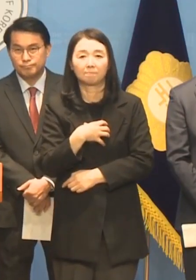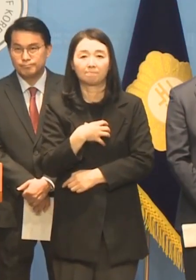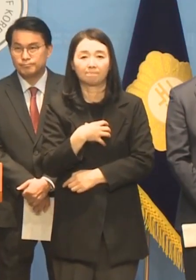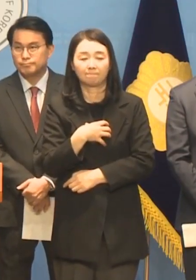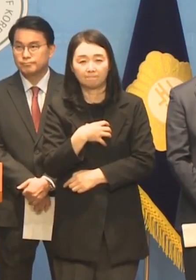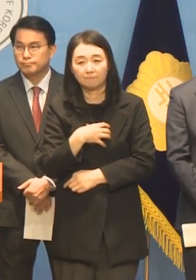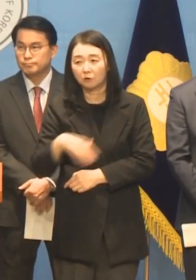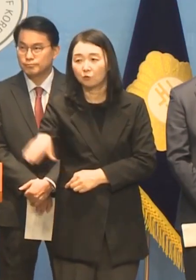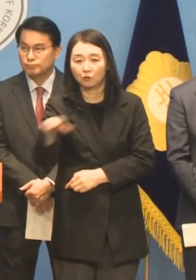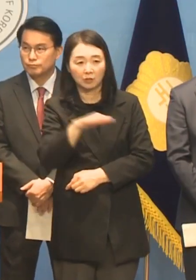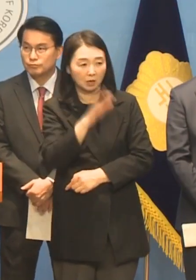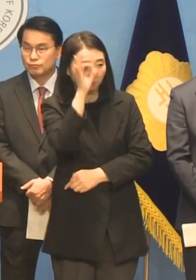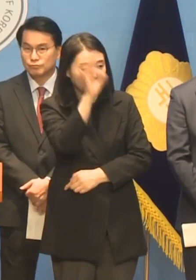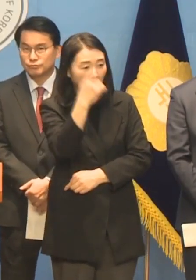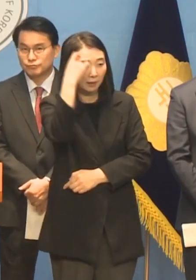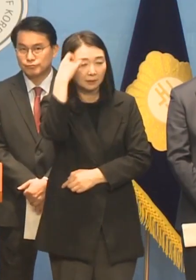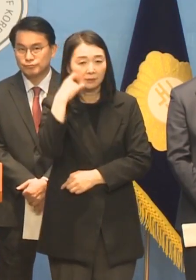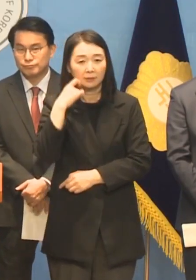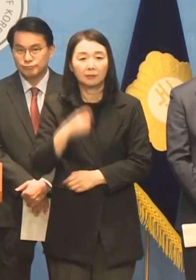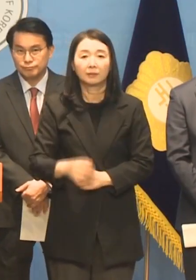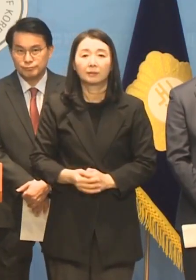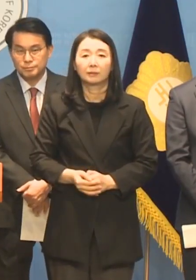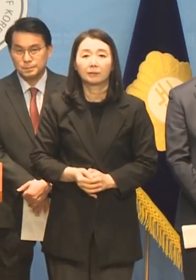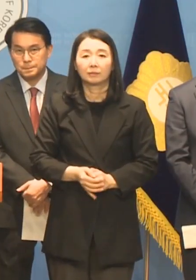우리 모두가 느낄 수가 있었습니다.